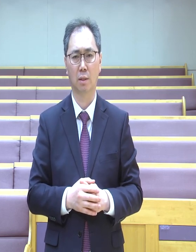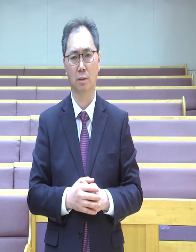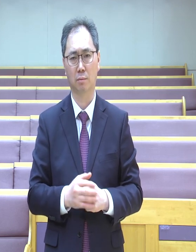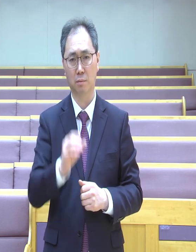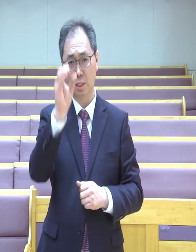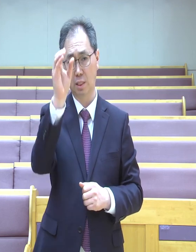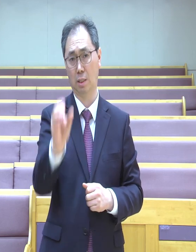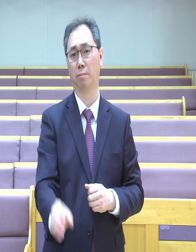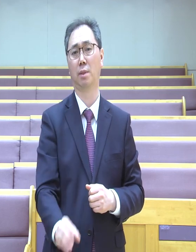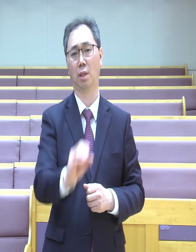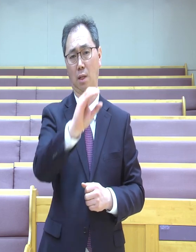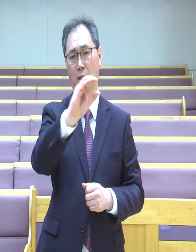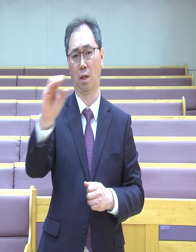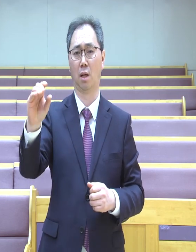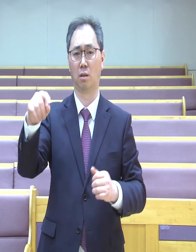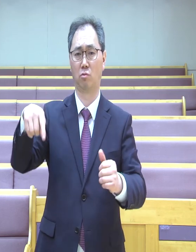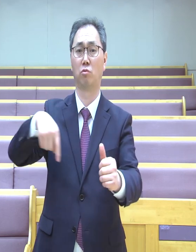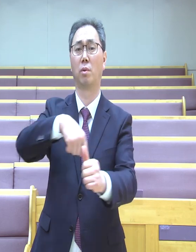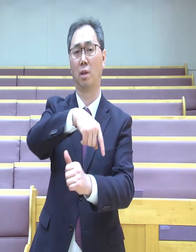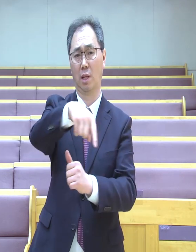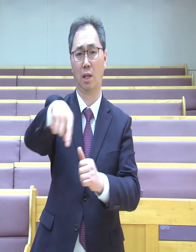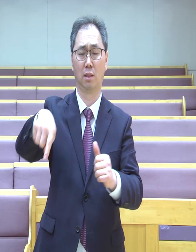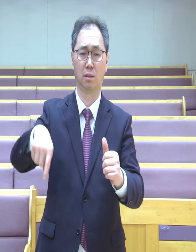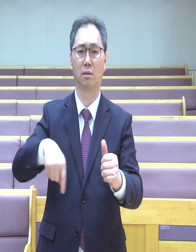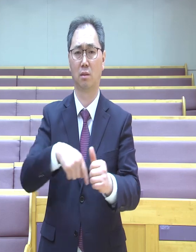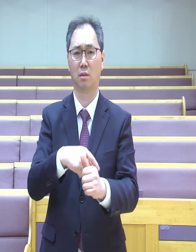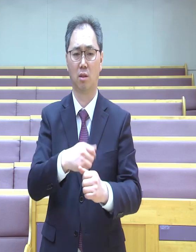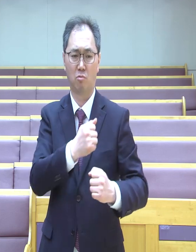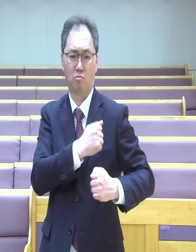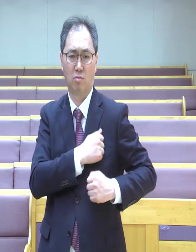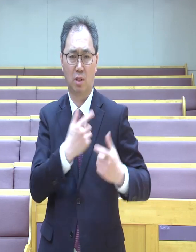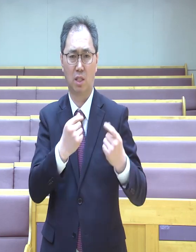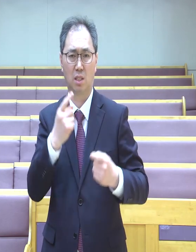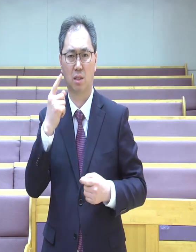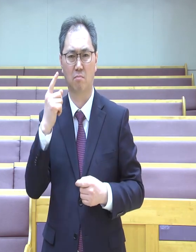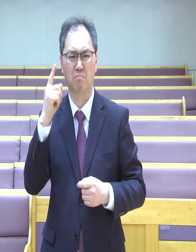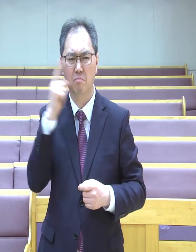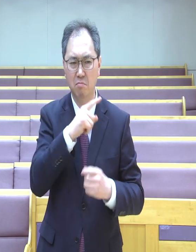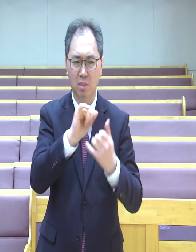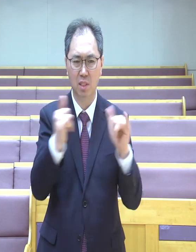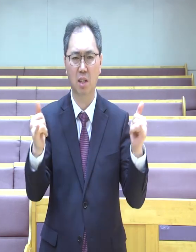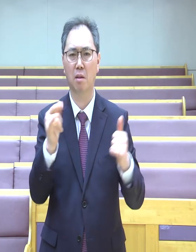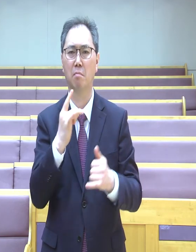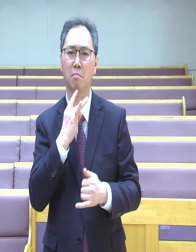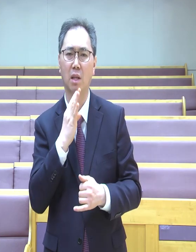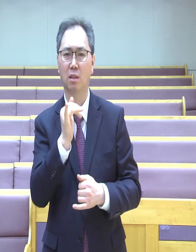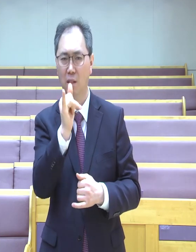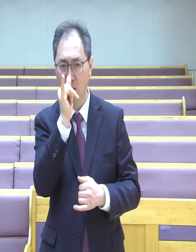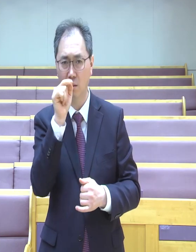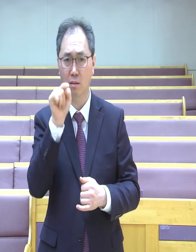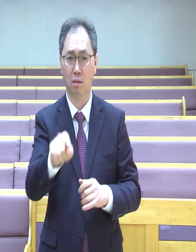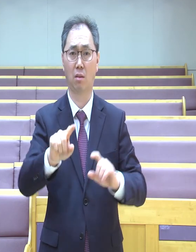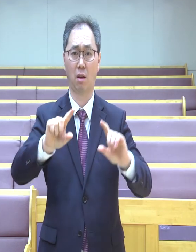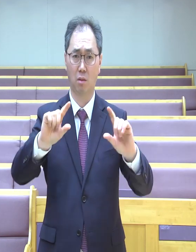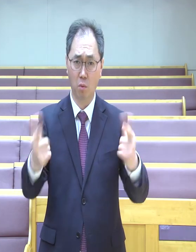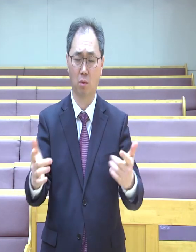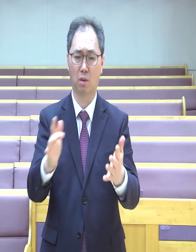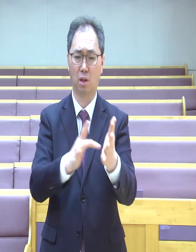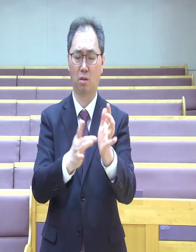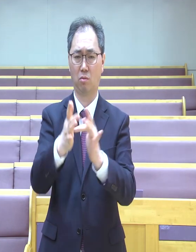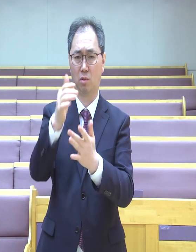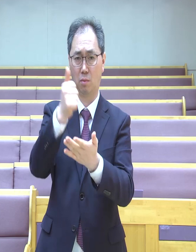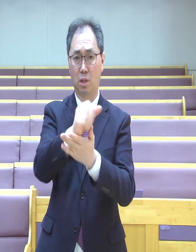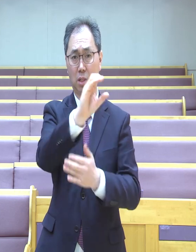물론 십자가 주변에는 이런 유의 사람들만 있는 것은 아니었습니다. 예수님이 십자가 위에서